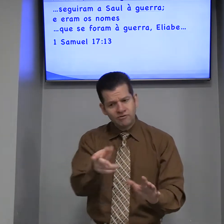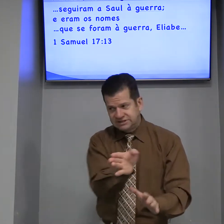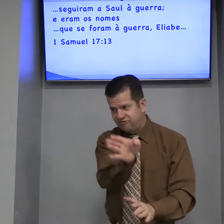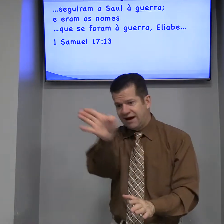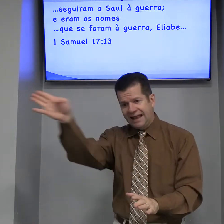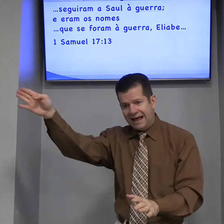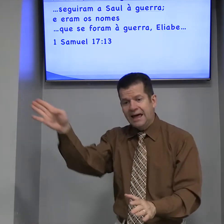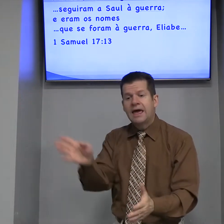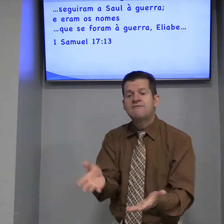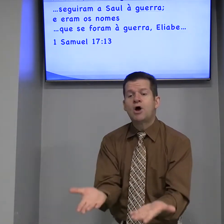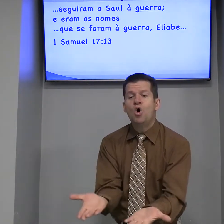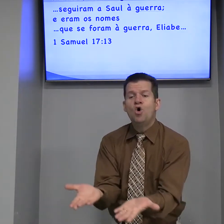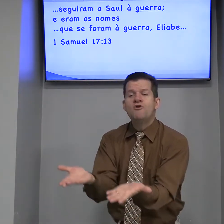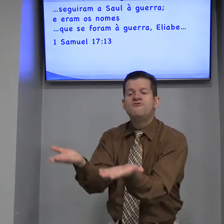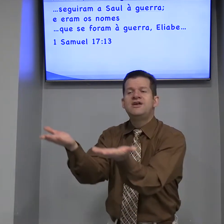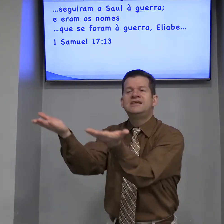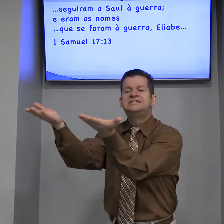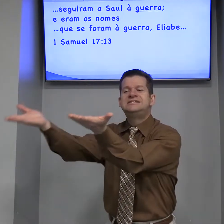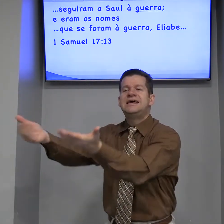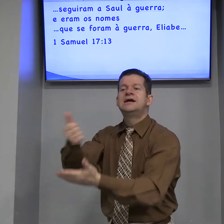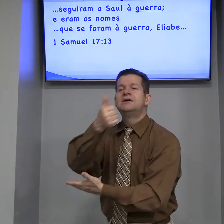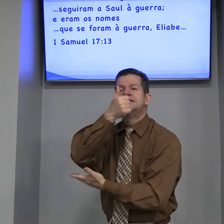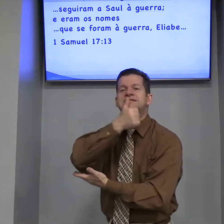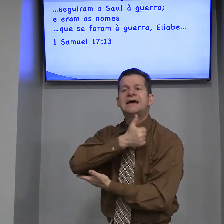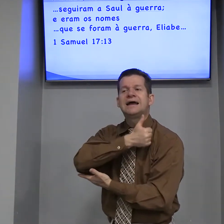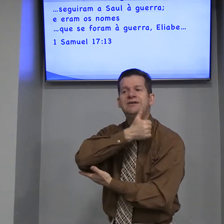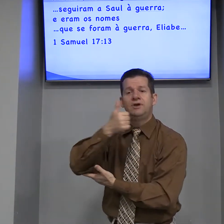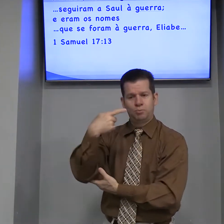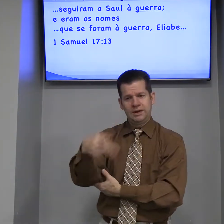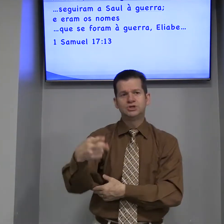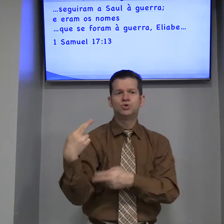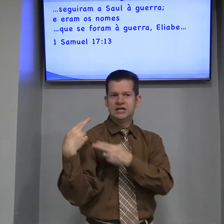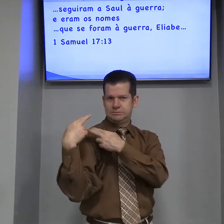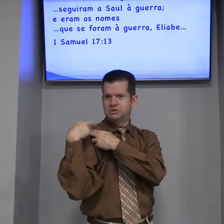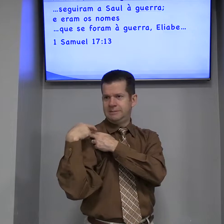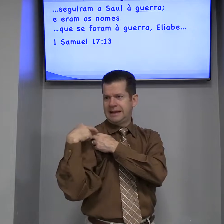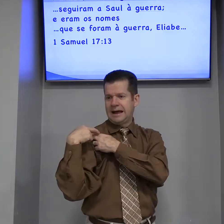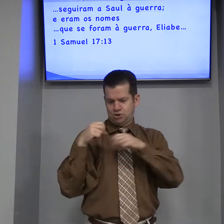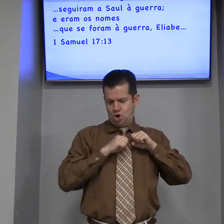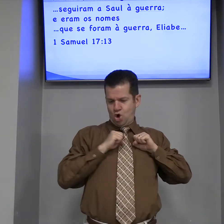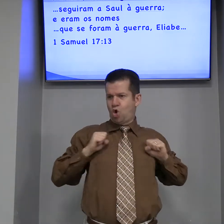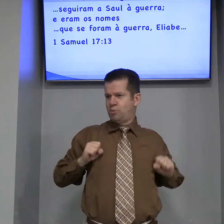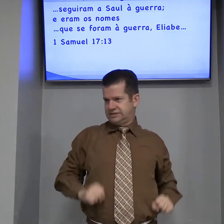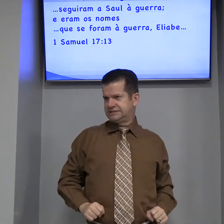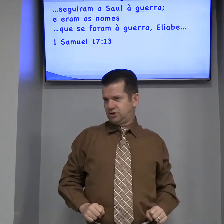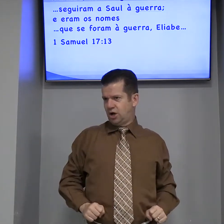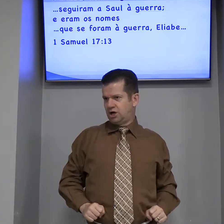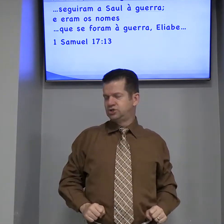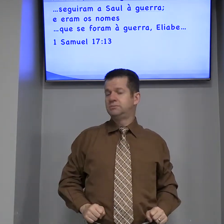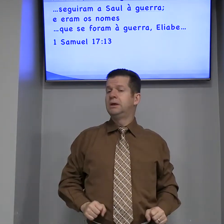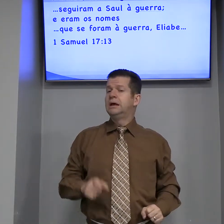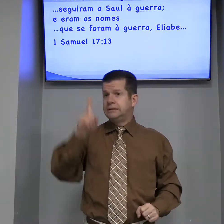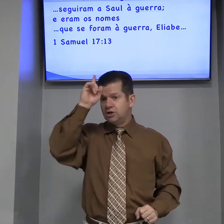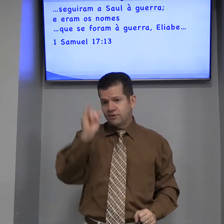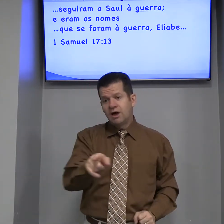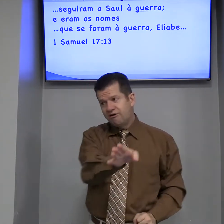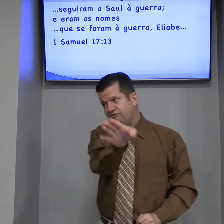você vai lá, vai oferecer sacrifício, porque é sua responsabilidade como sacerdote. Deus falou: vai